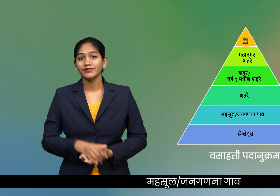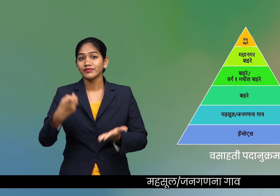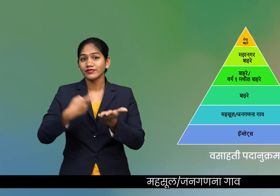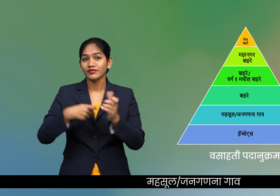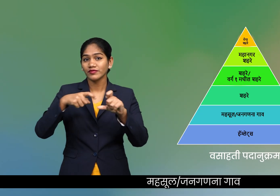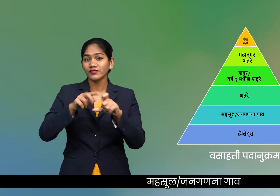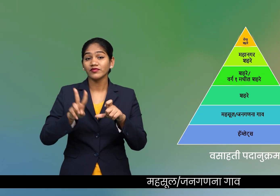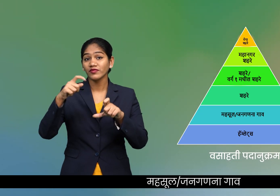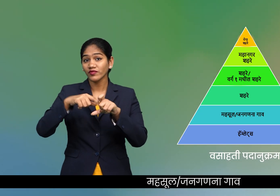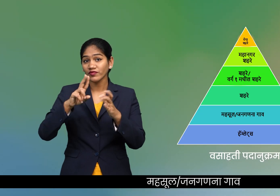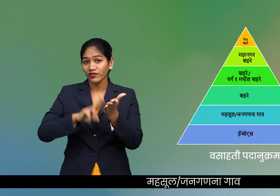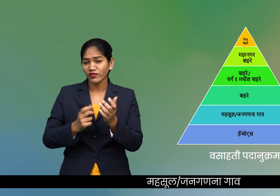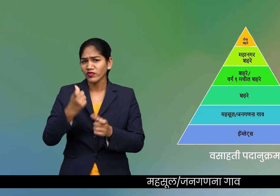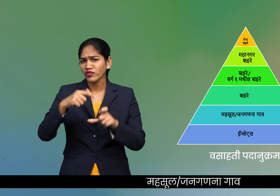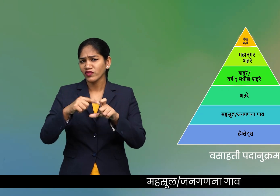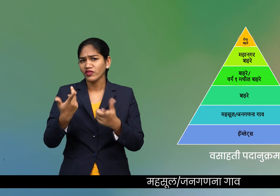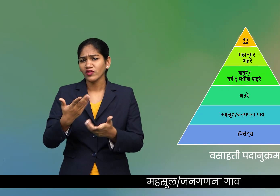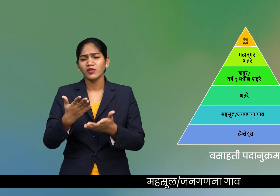महसूल किंवा जनगणना गाव